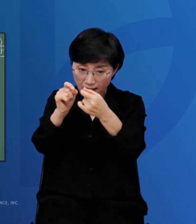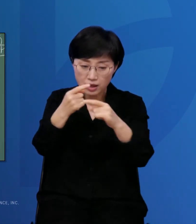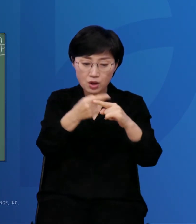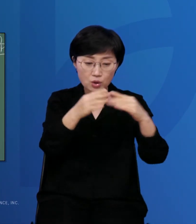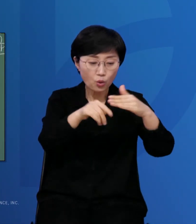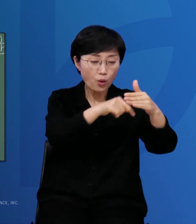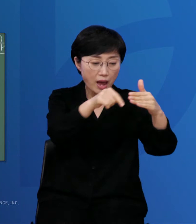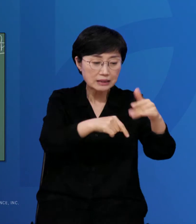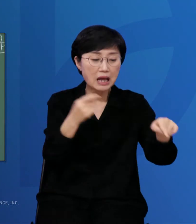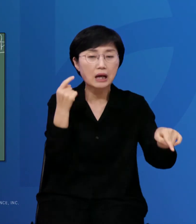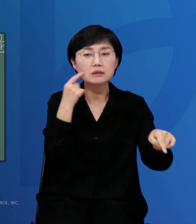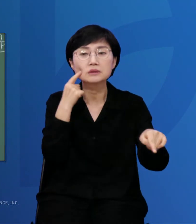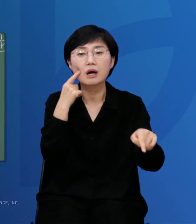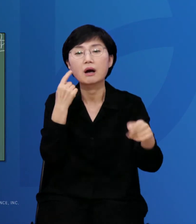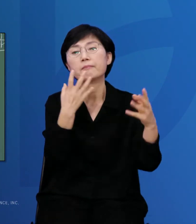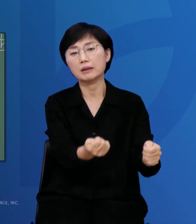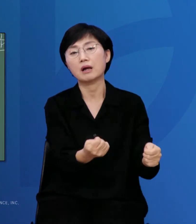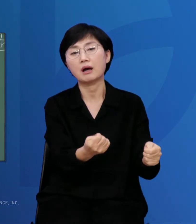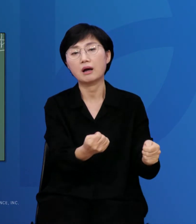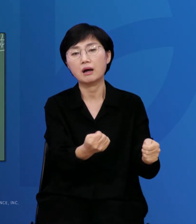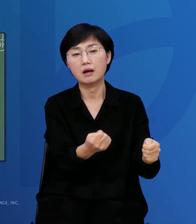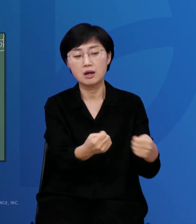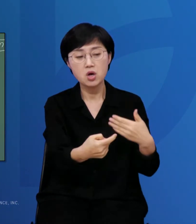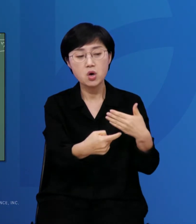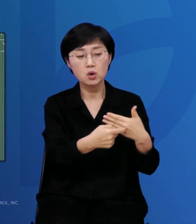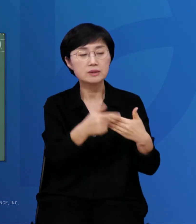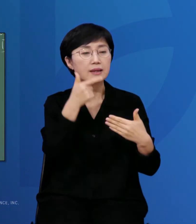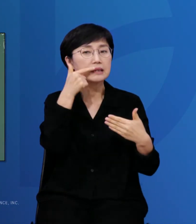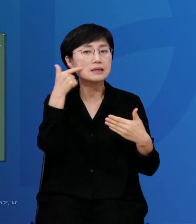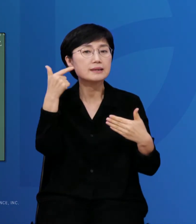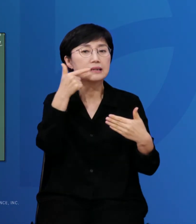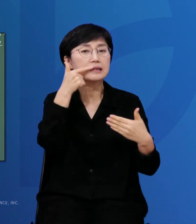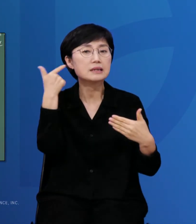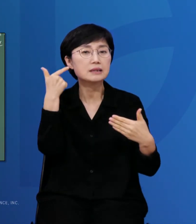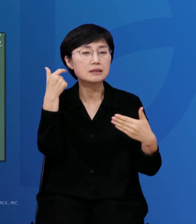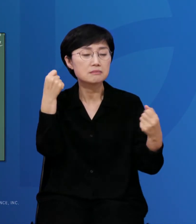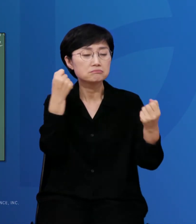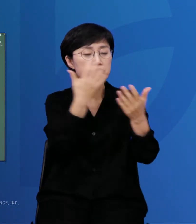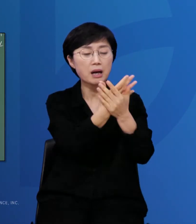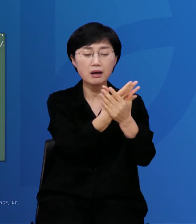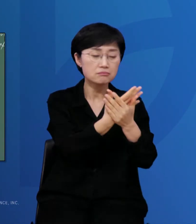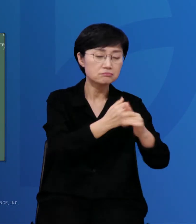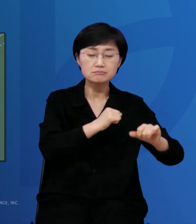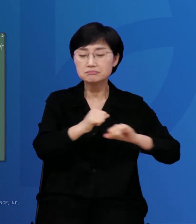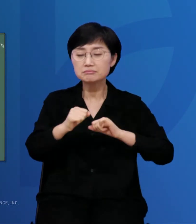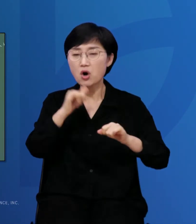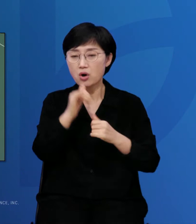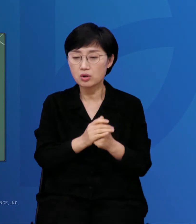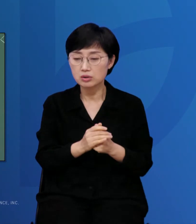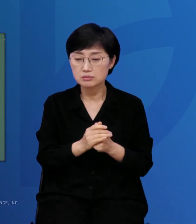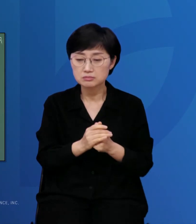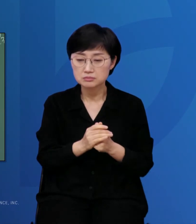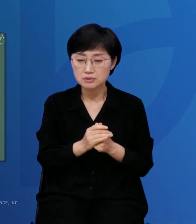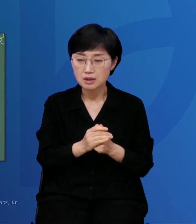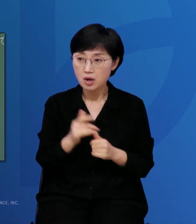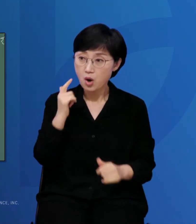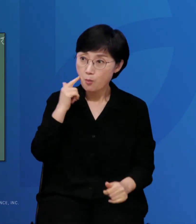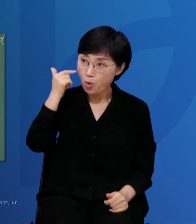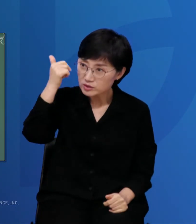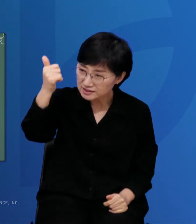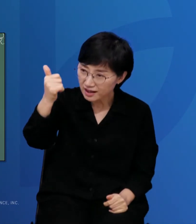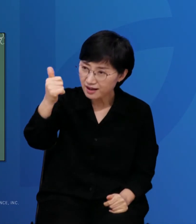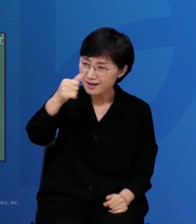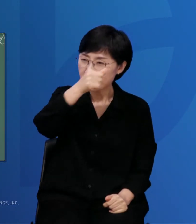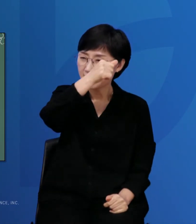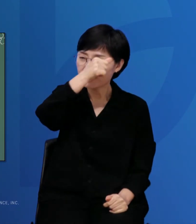特别各位要祷告，这样的山羊群会进入。 아니 이리 떼들이 교회 들어와요. 就是他们会进入教会。 어떨 때는 뭐 목사의 탈을 쓰기도 하고 장로의 탈을 쓰기도 하고 이래가지고는